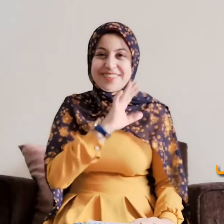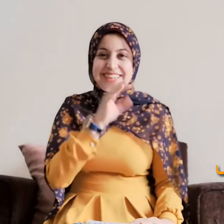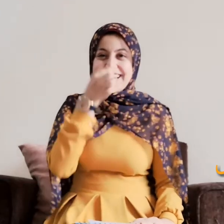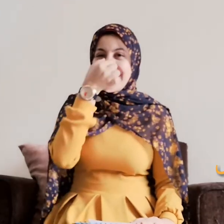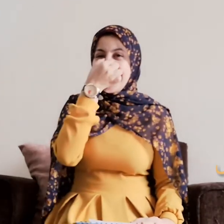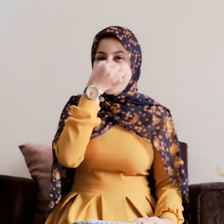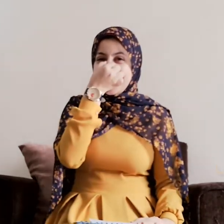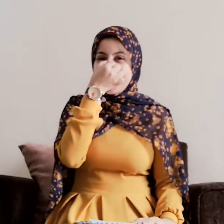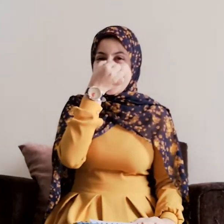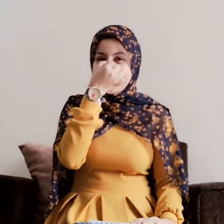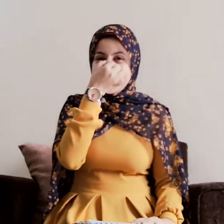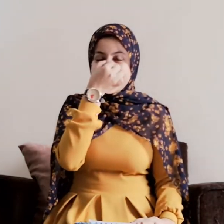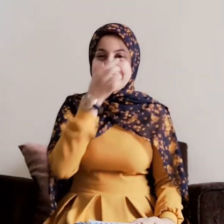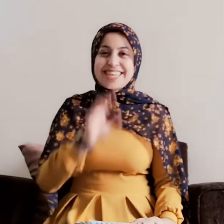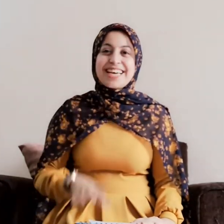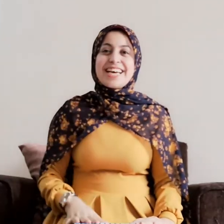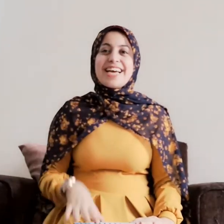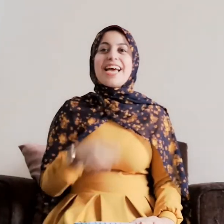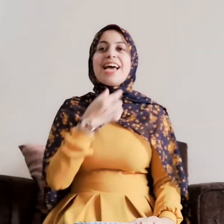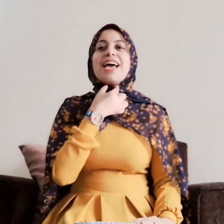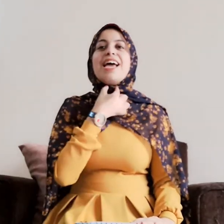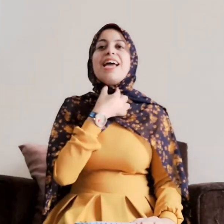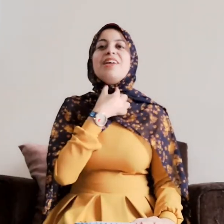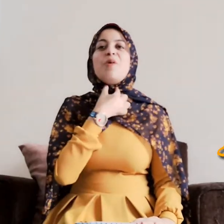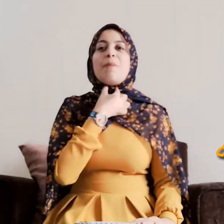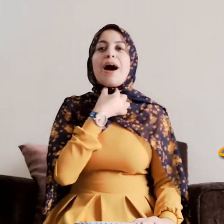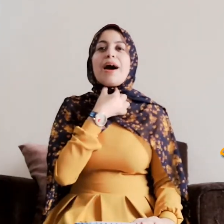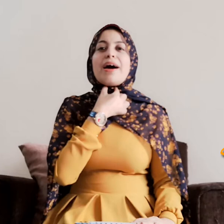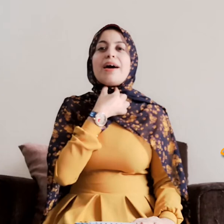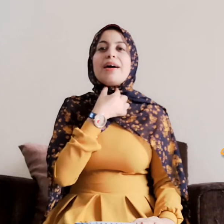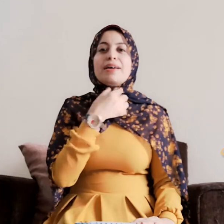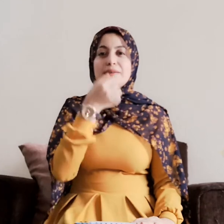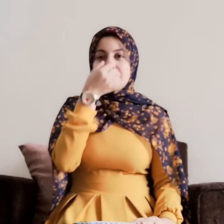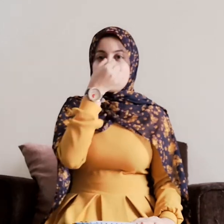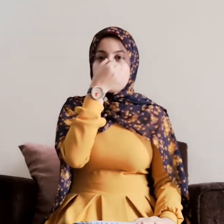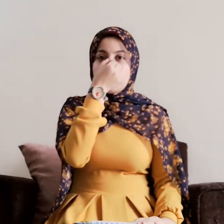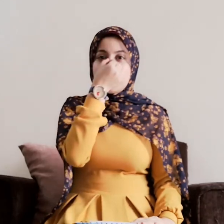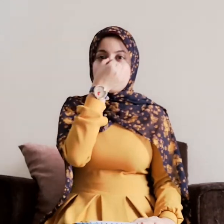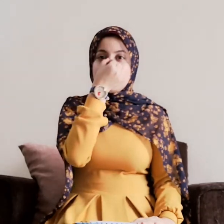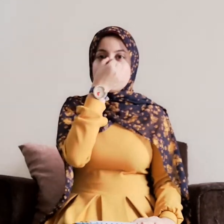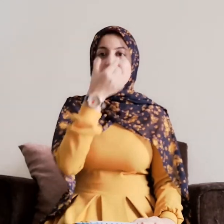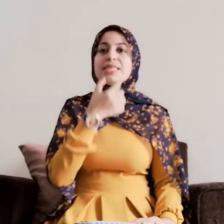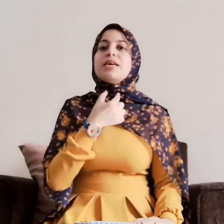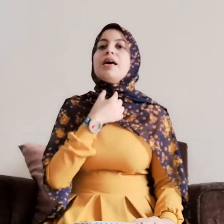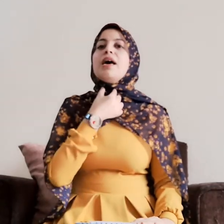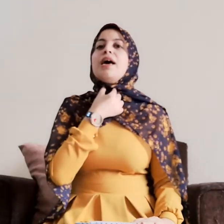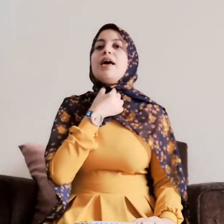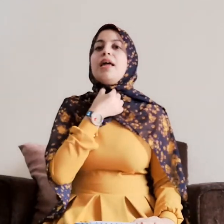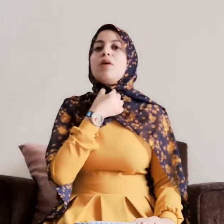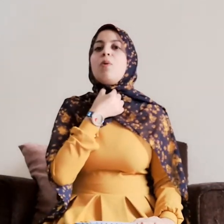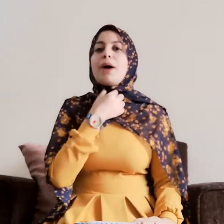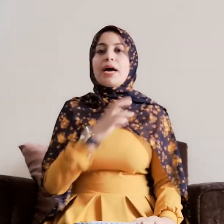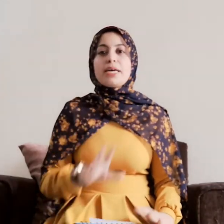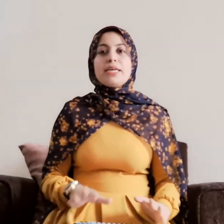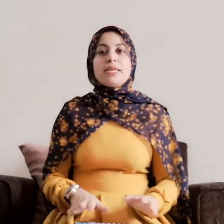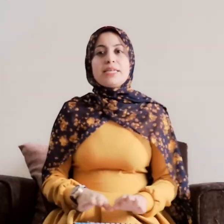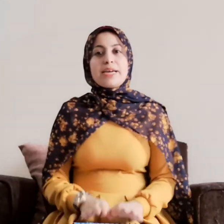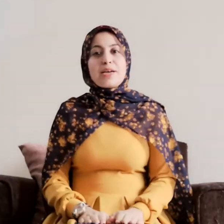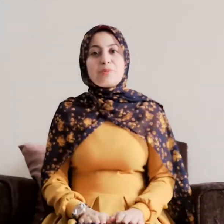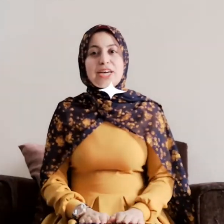وجابت آخرها، الخميس. الجمعة، ماشي، يبقى الخميس، الجمعة. نراجع مراجعة